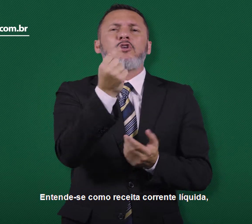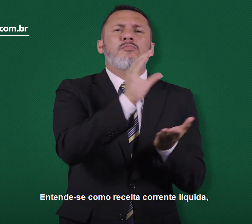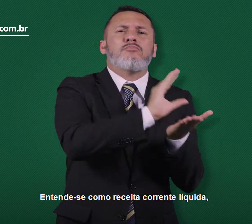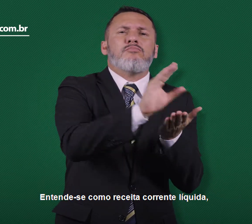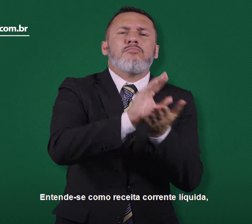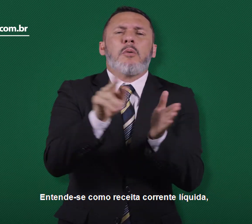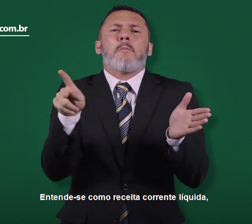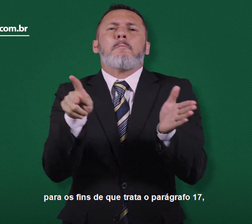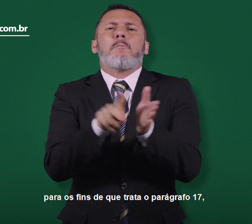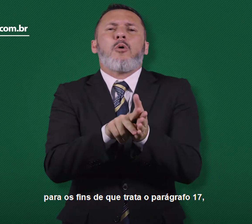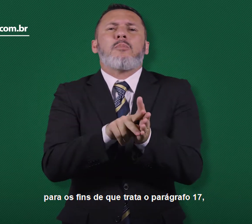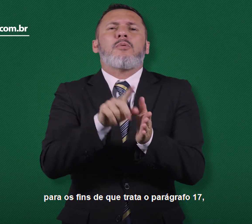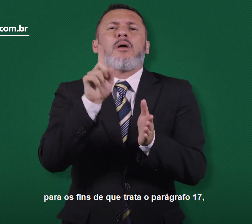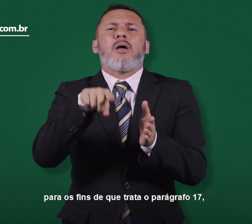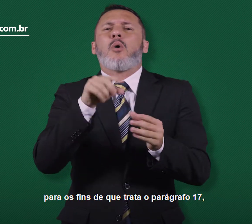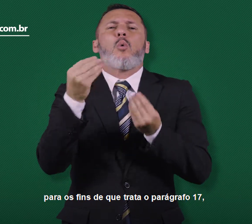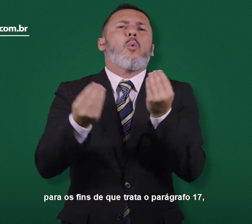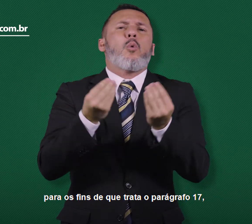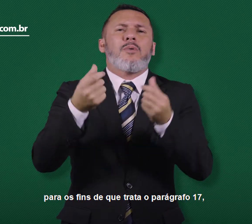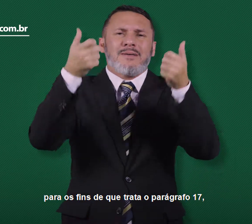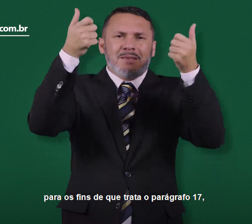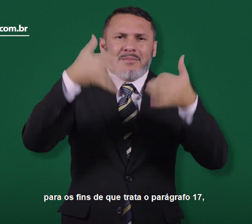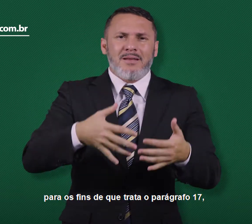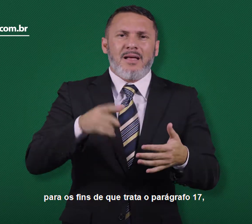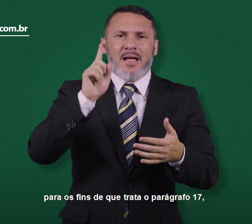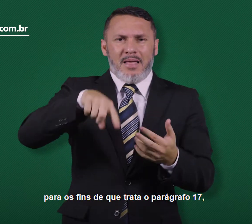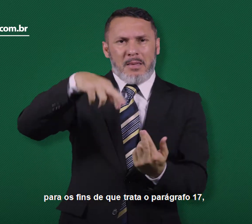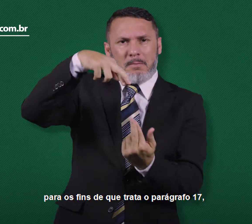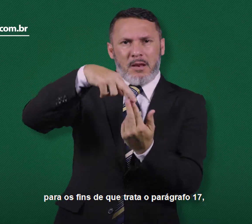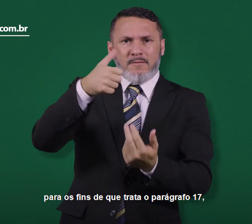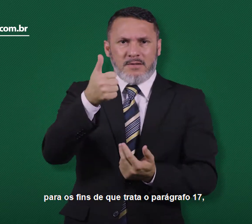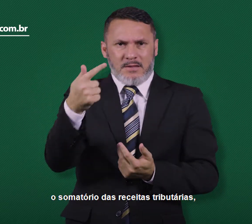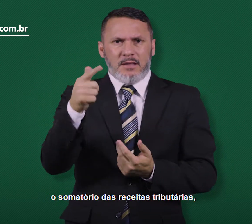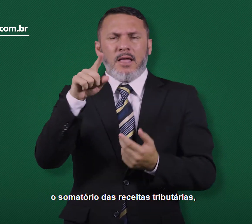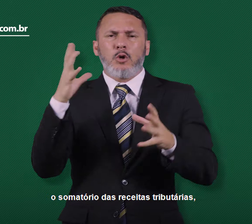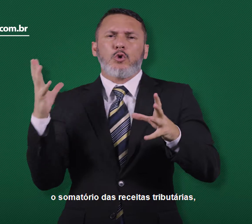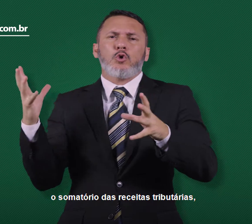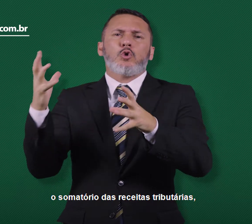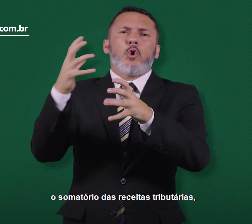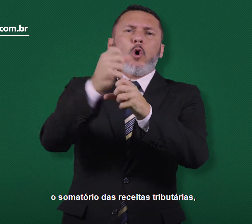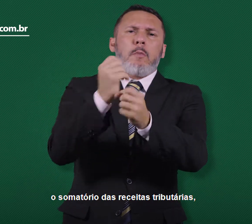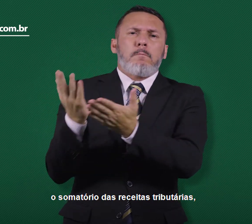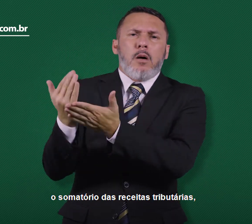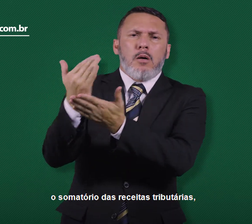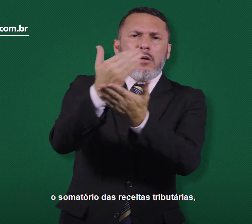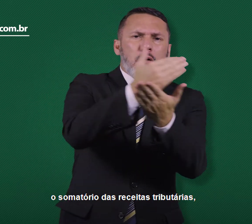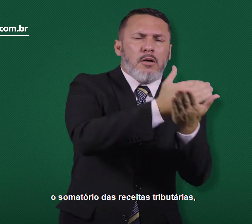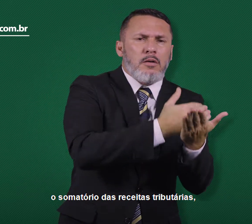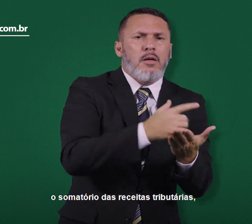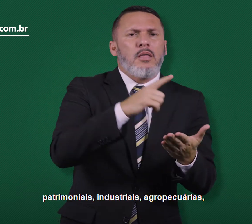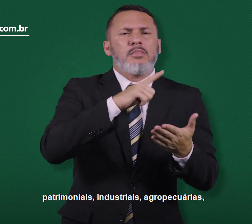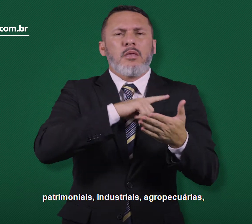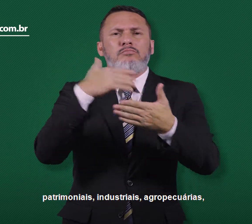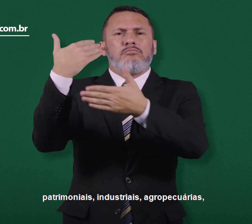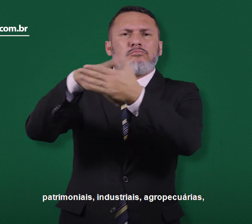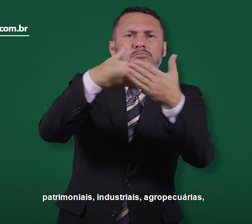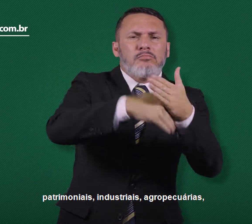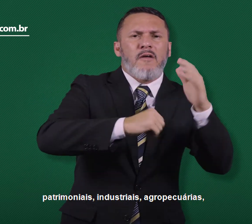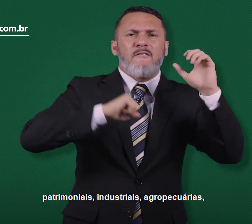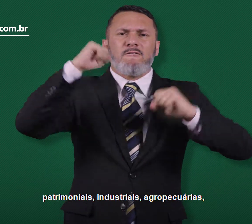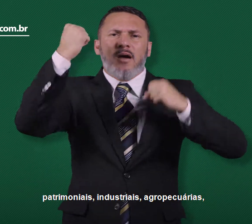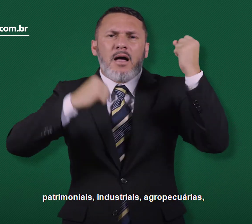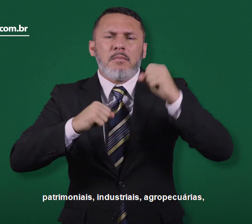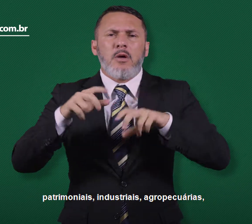receita corrente líquida, para os fins de que trata o parágrafo 17, o somatório das receitas tributárias,